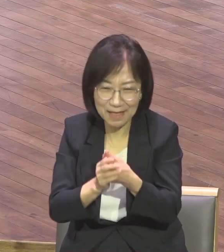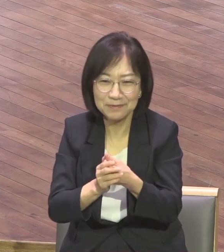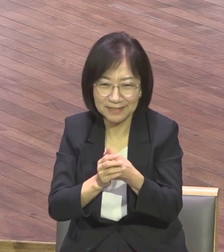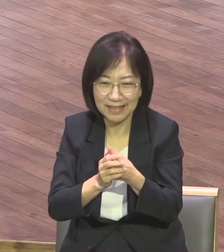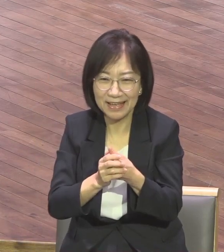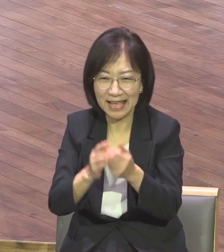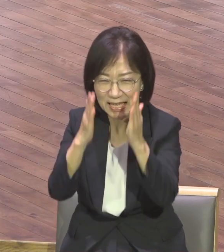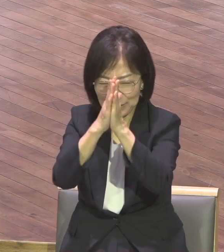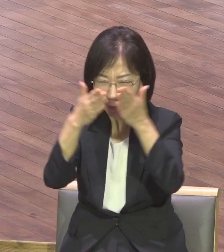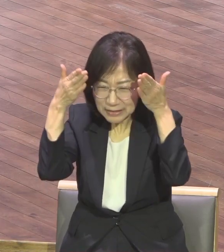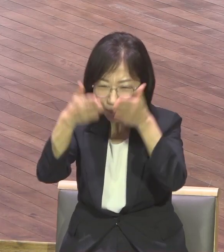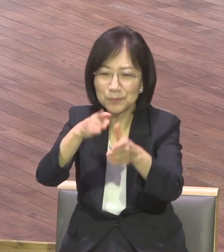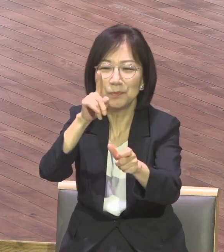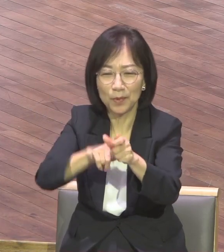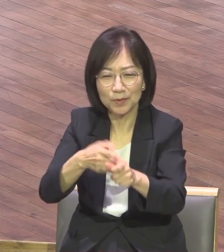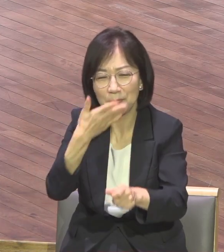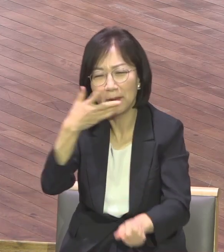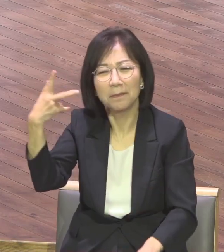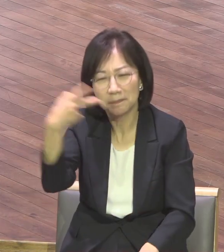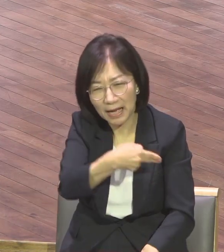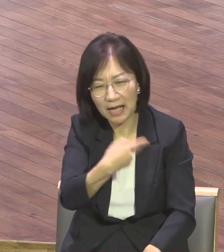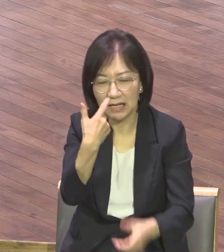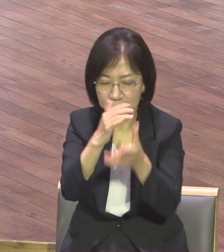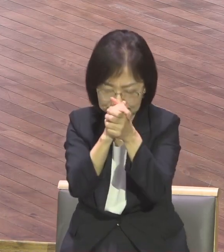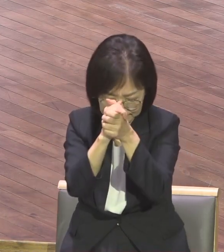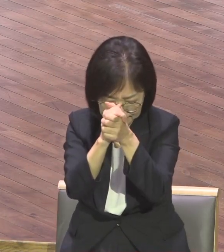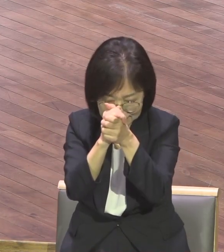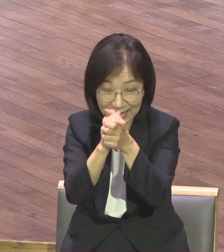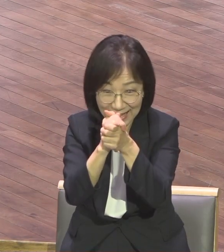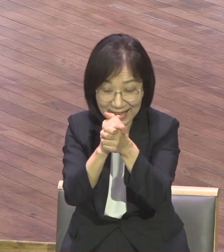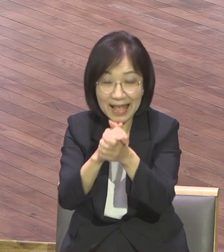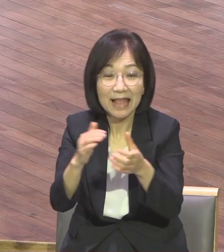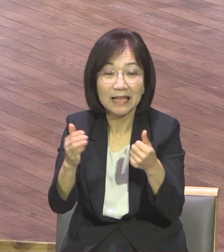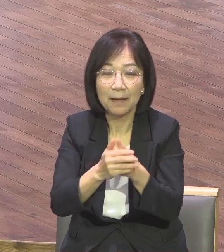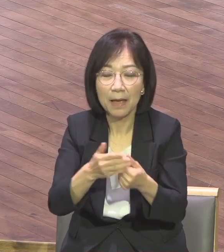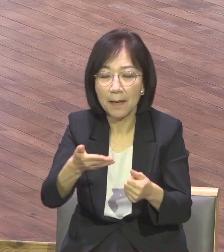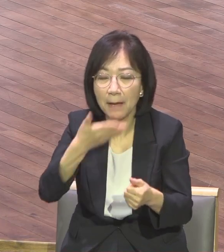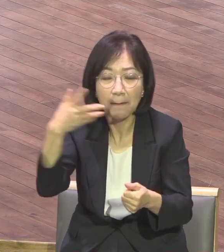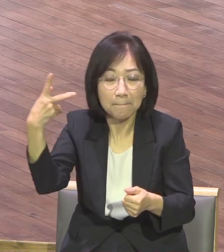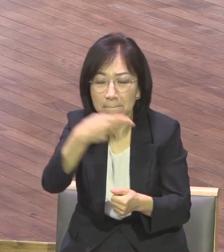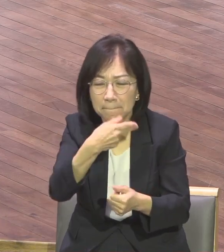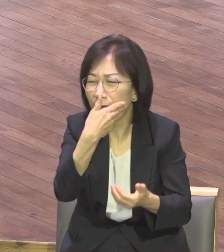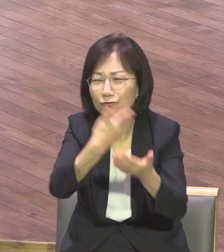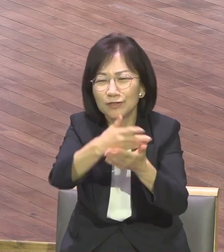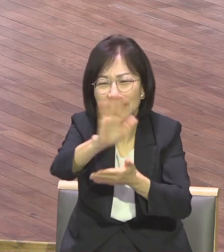기도하기 방해 안 되니까 중요한 것이 뭐요? 기도입니다. 아멘.